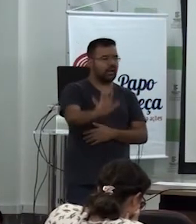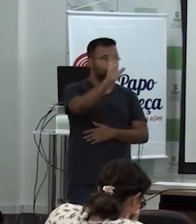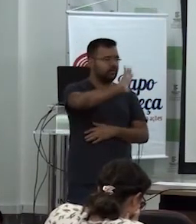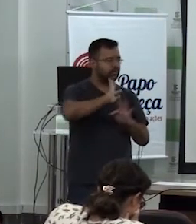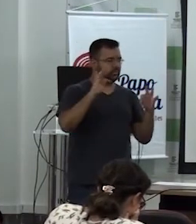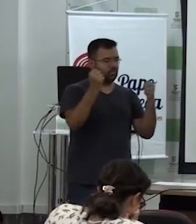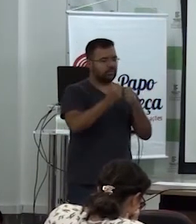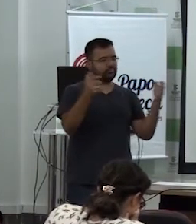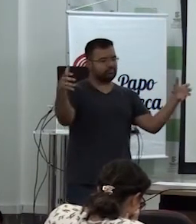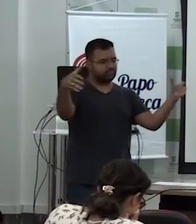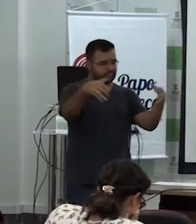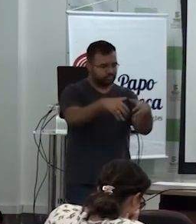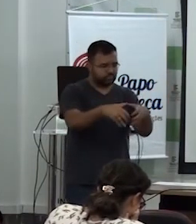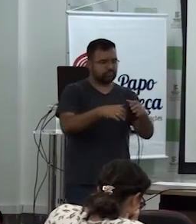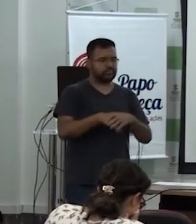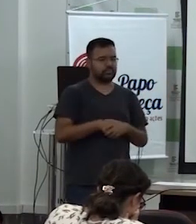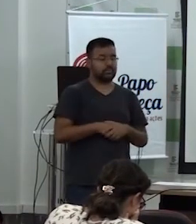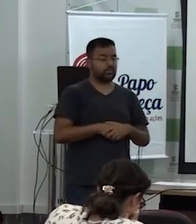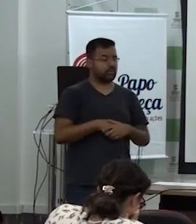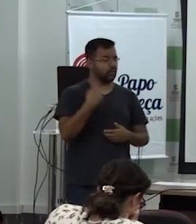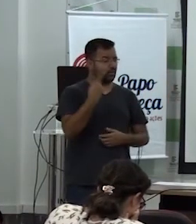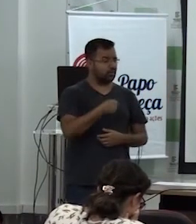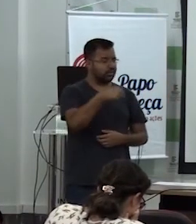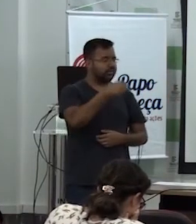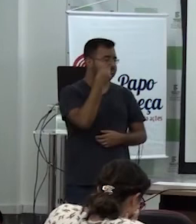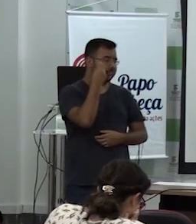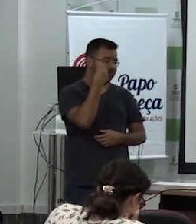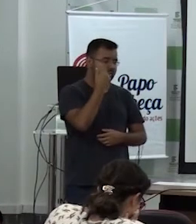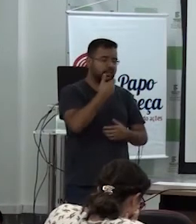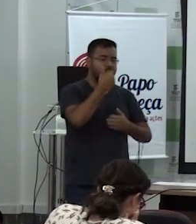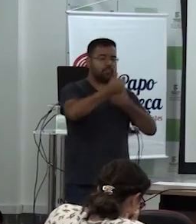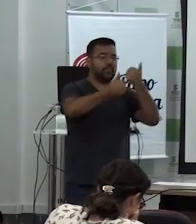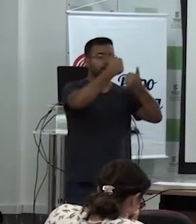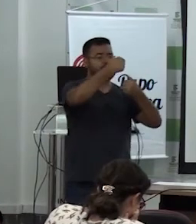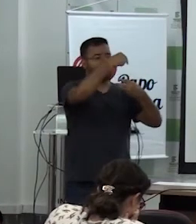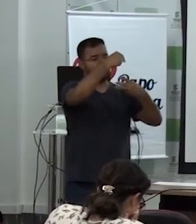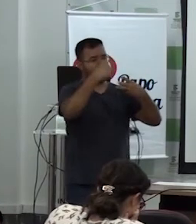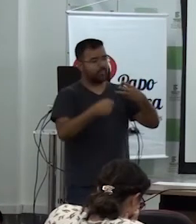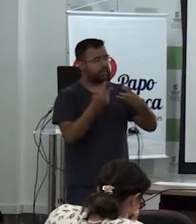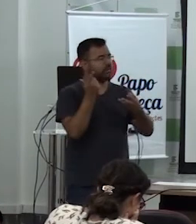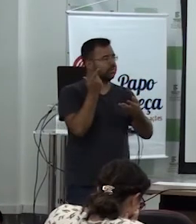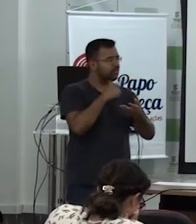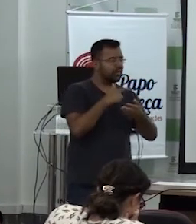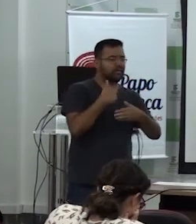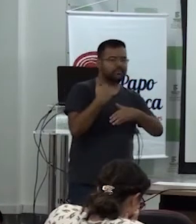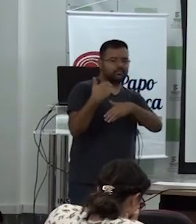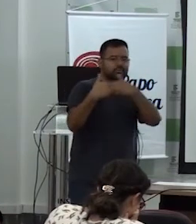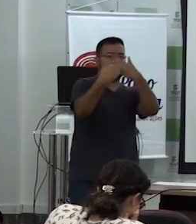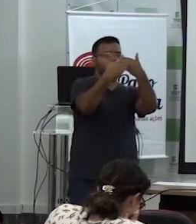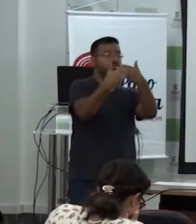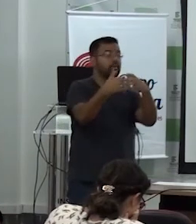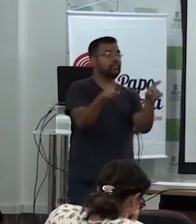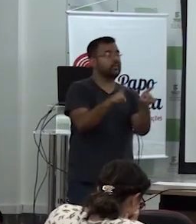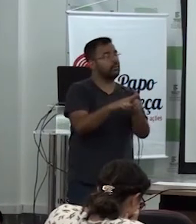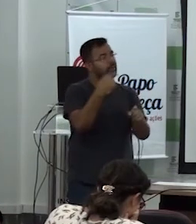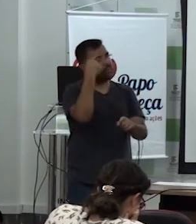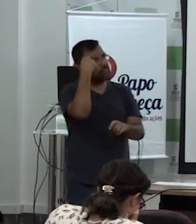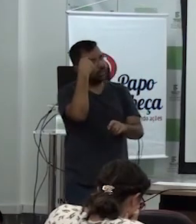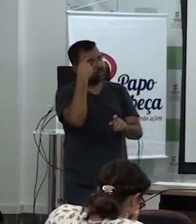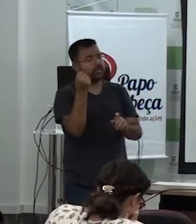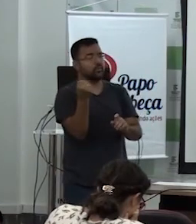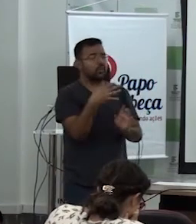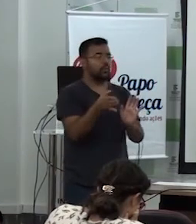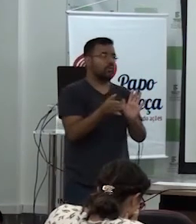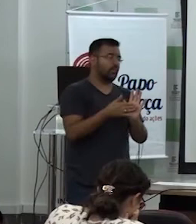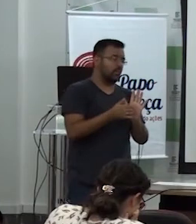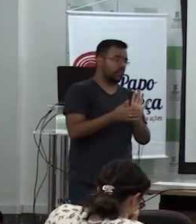Cabeça. Então, a gente tenta melhorar esses três, né, sempre avançando, e ver novas possibilidades